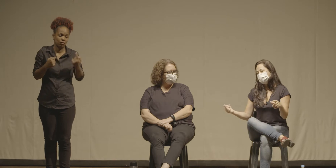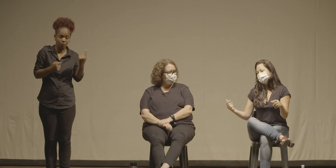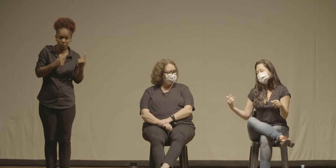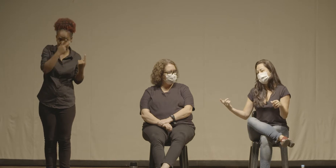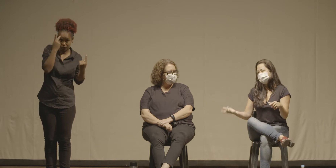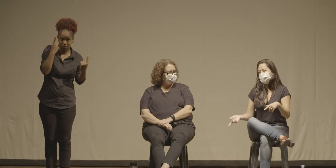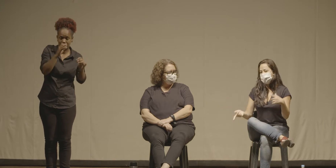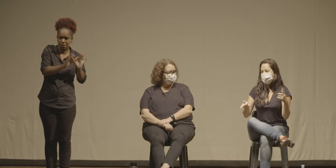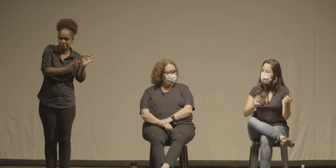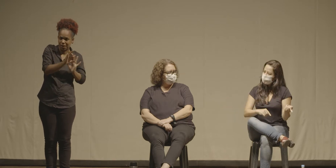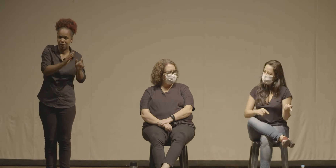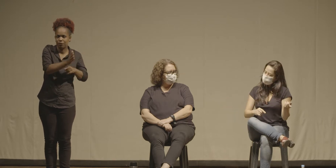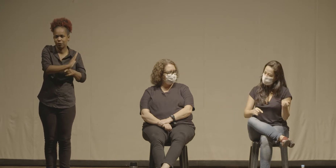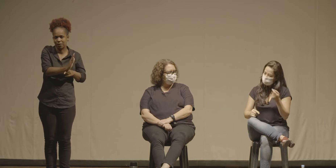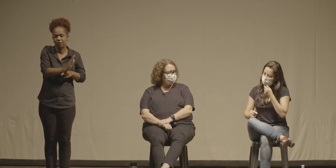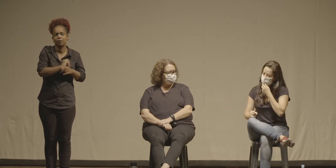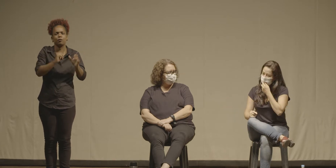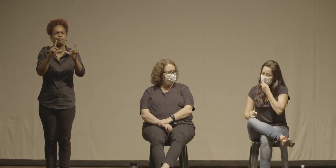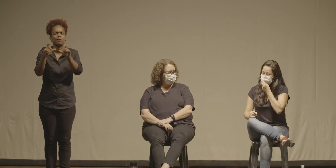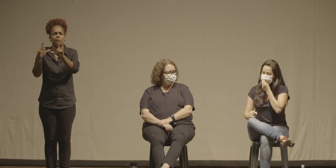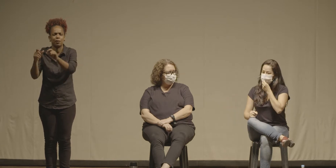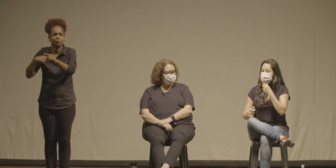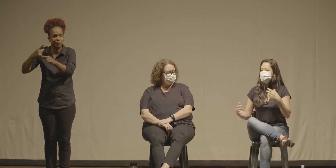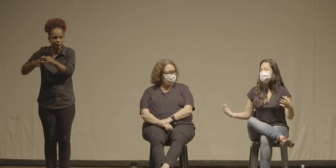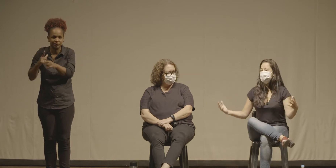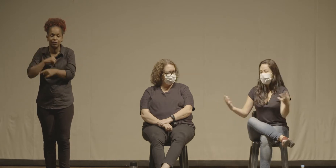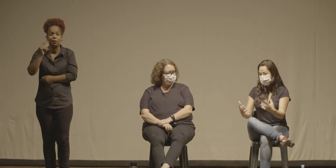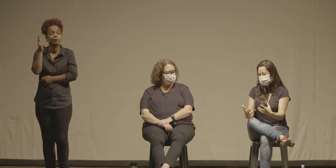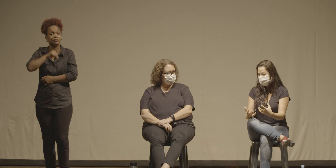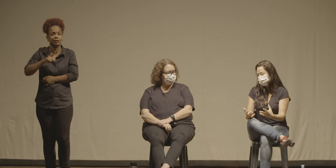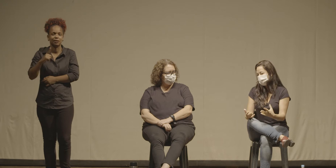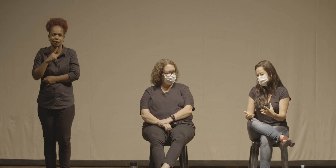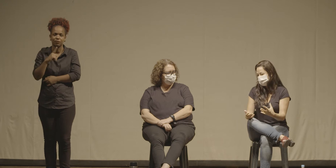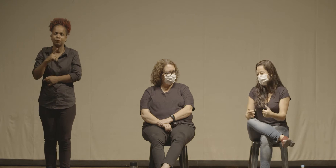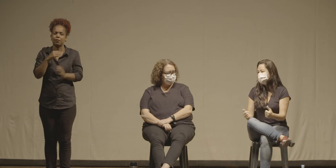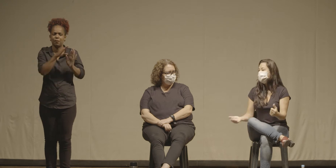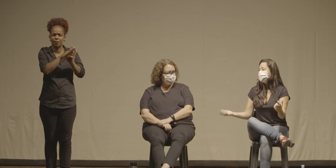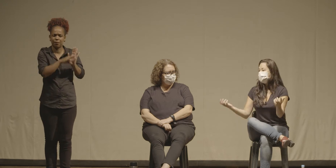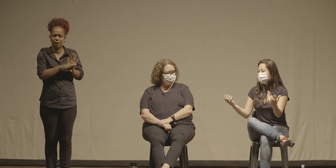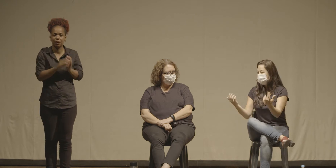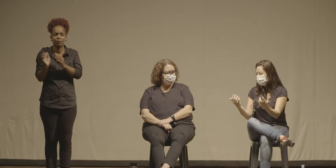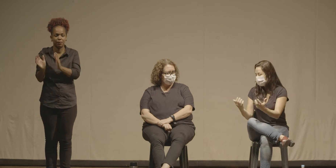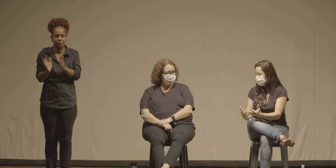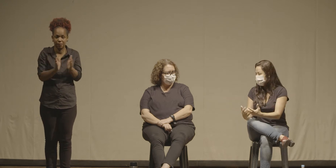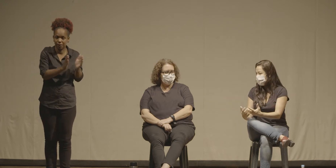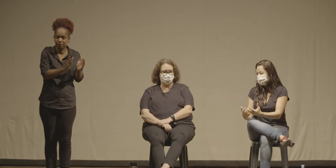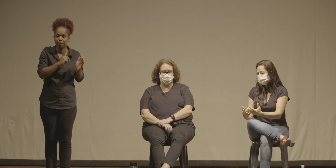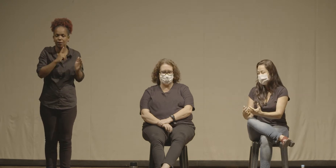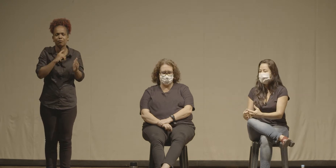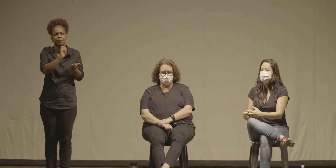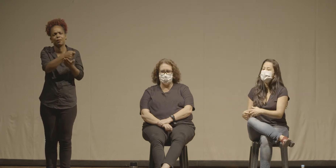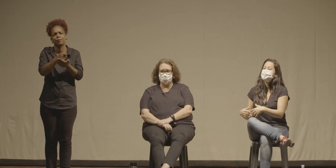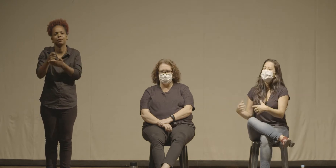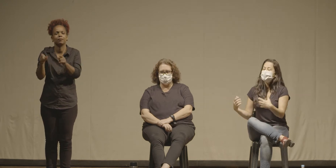fazendo a filmagem, a outra estava fotografando, que era para conseguir estar dentro do cronograma de filmagem, dentro do cronograma de